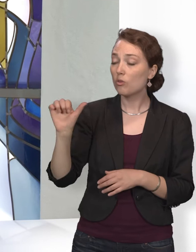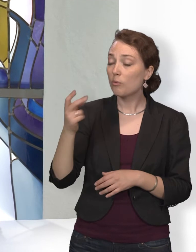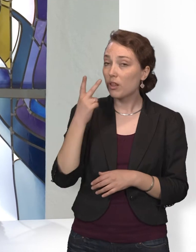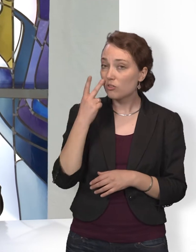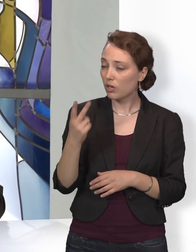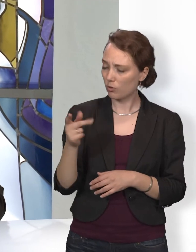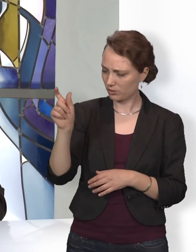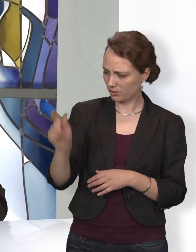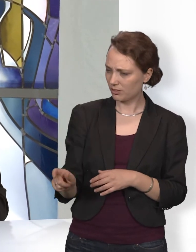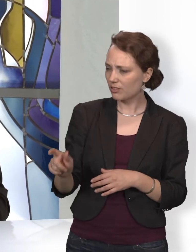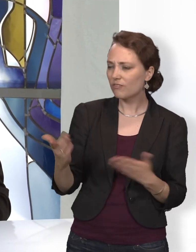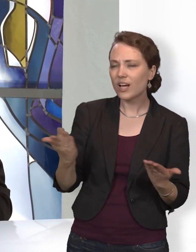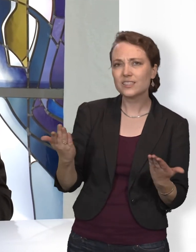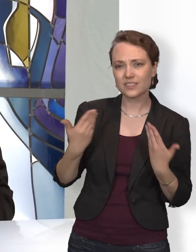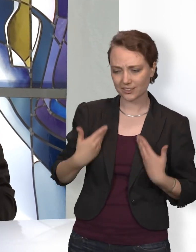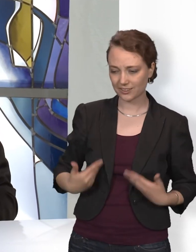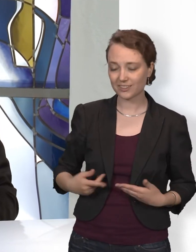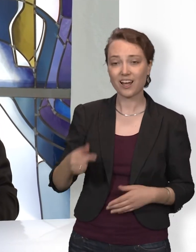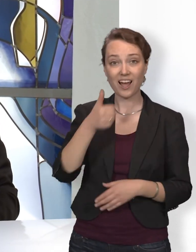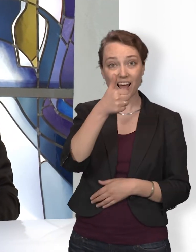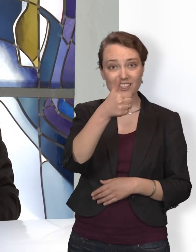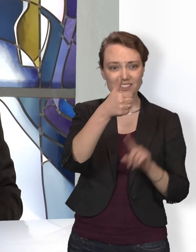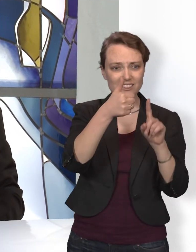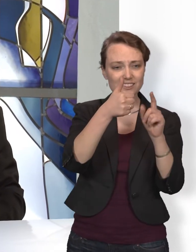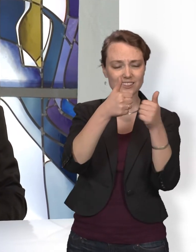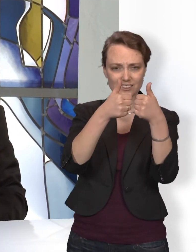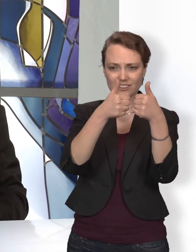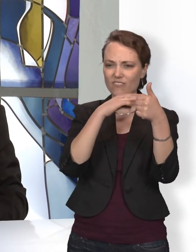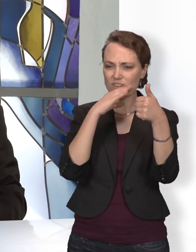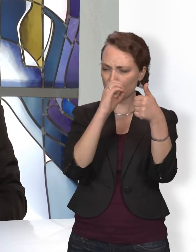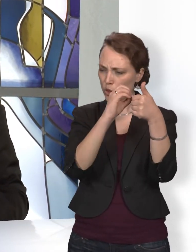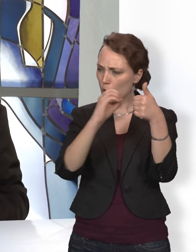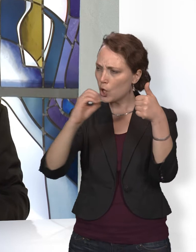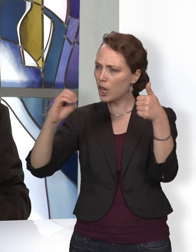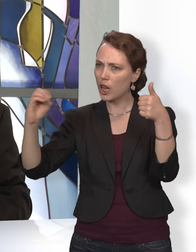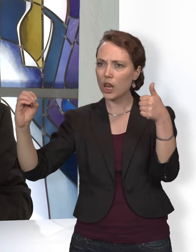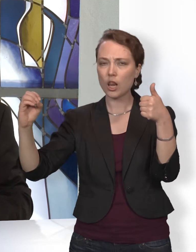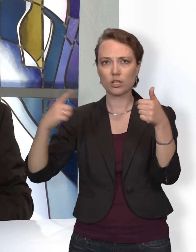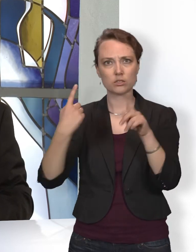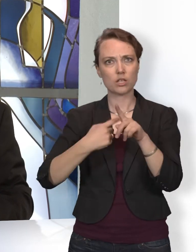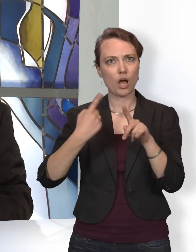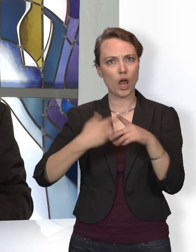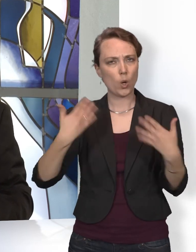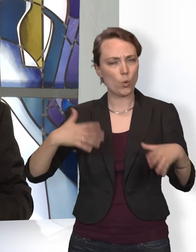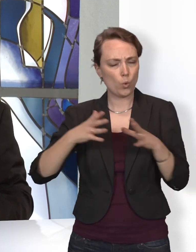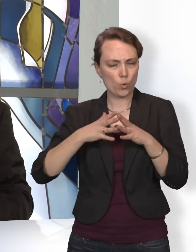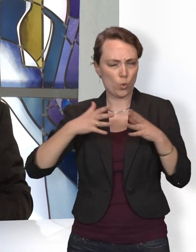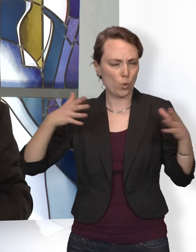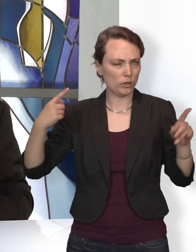was du bist. Eine Eins mit ganz, ganz vielen Nullen, eine unwahrscheinlich große Zahl.